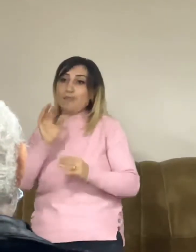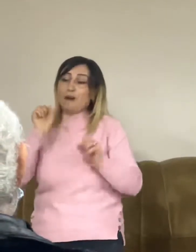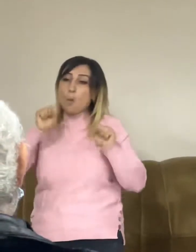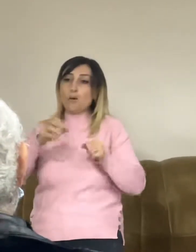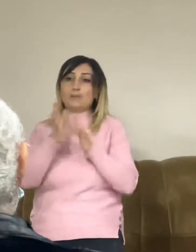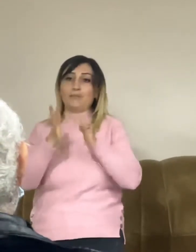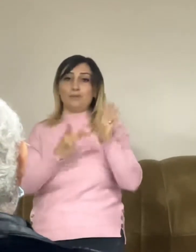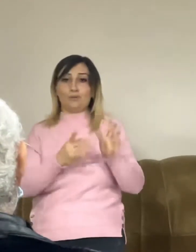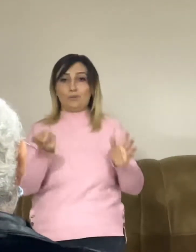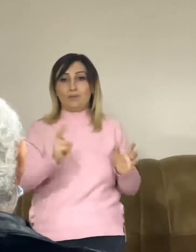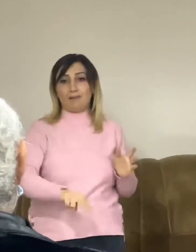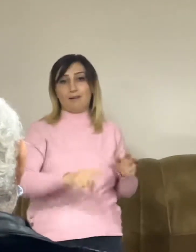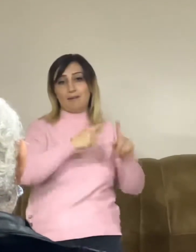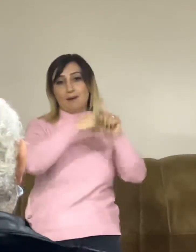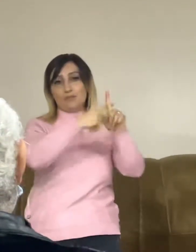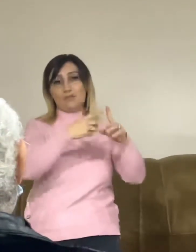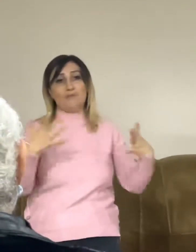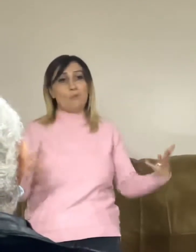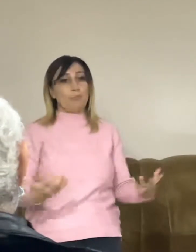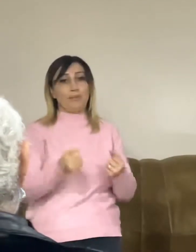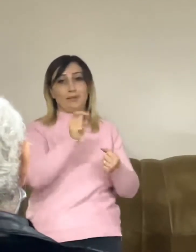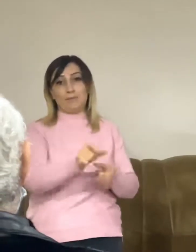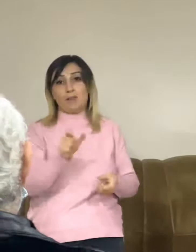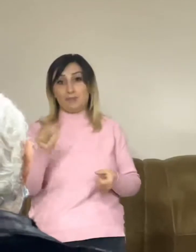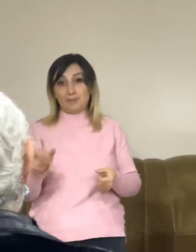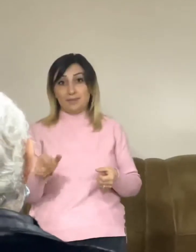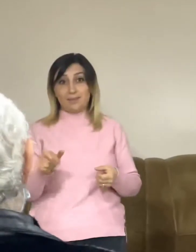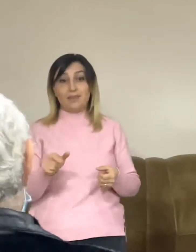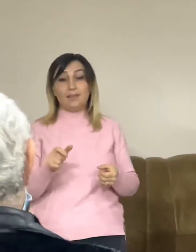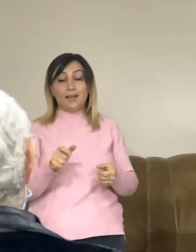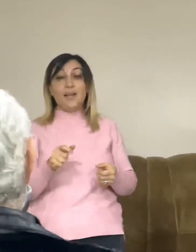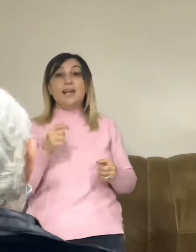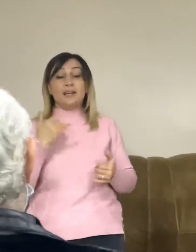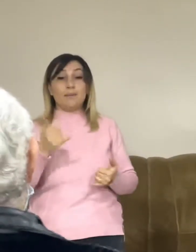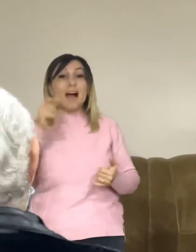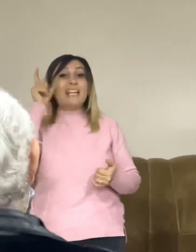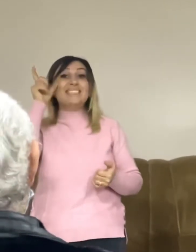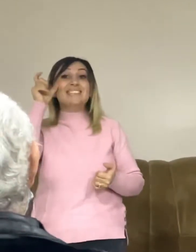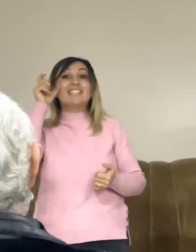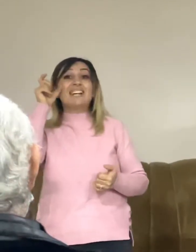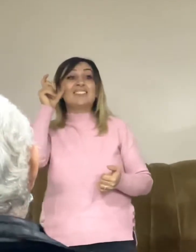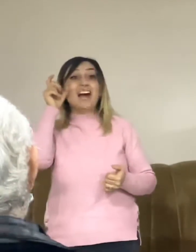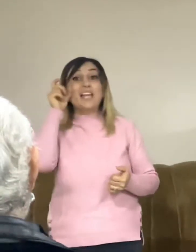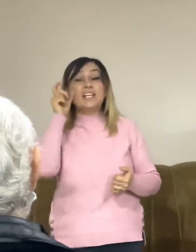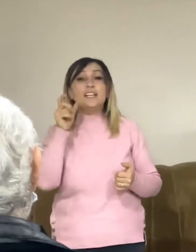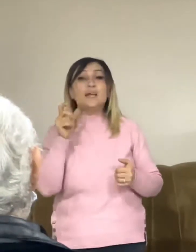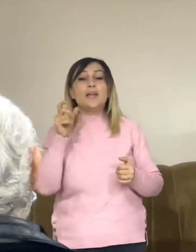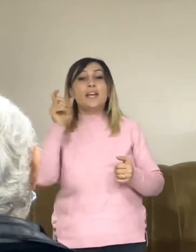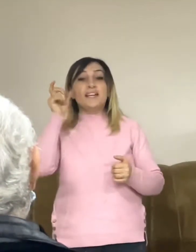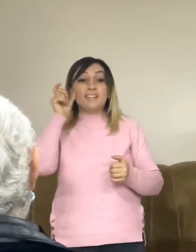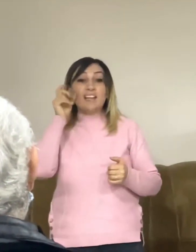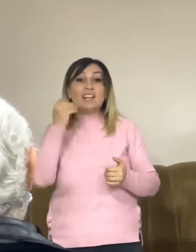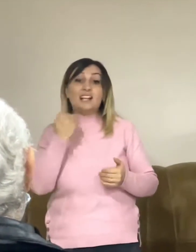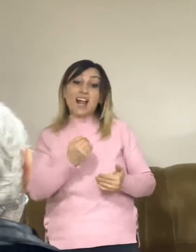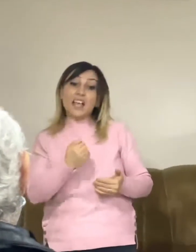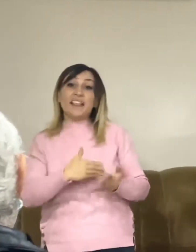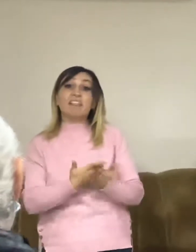նշանակում է կա նաև միջանկյալ նպատակ։ Սատանայի վերջնական նպատակը կենաց ծառից ուտել տալն